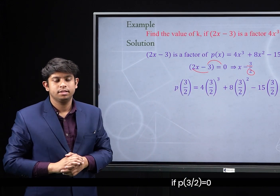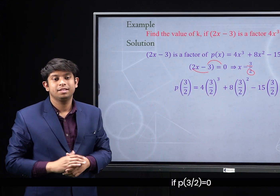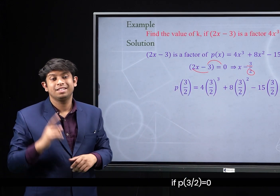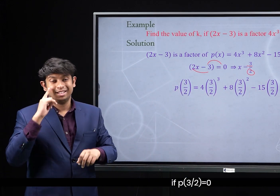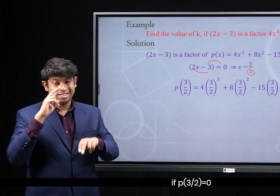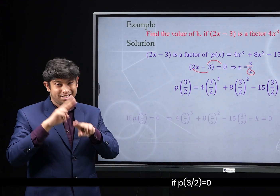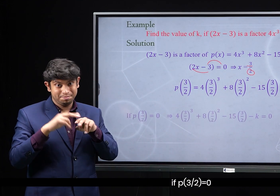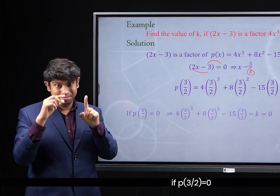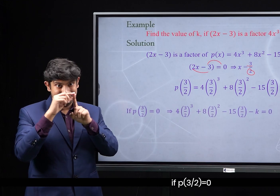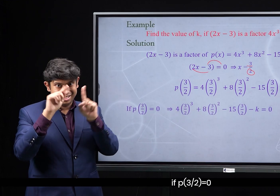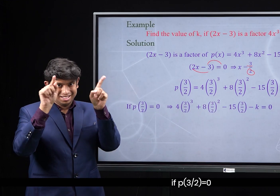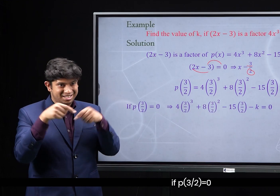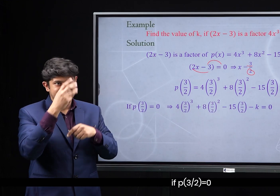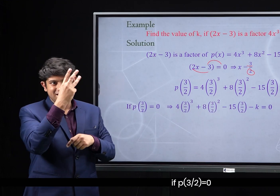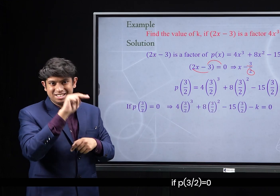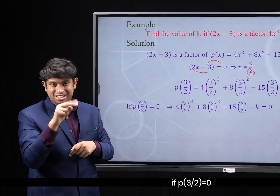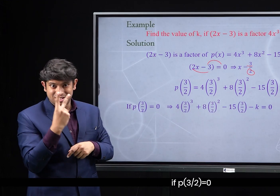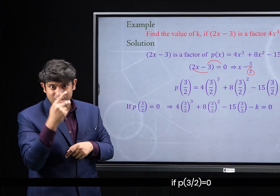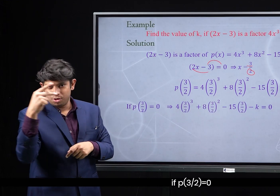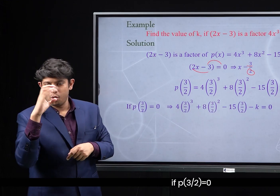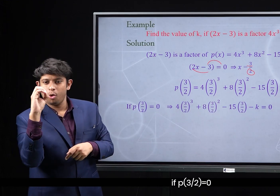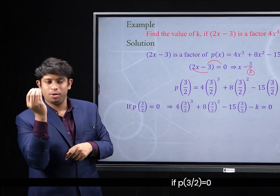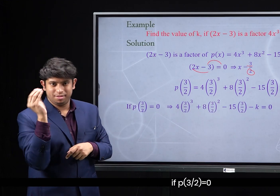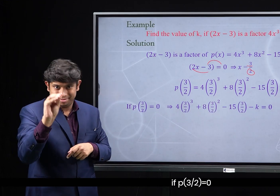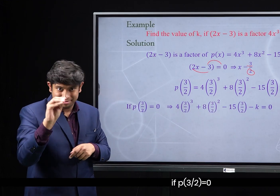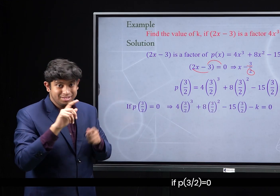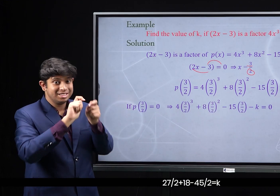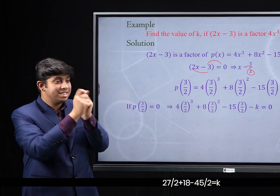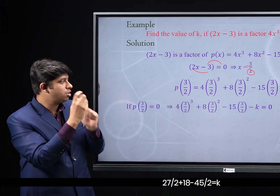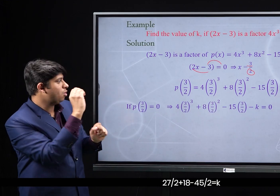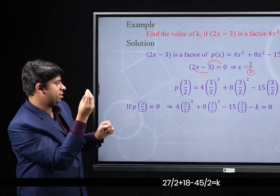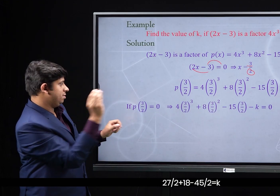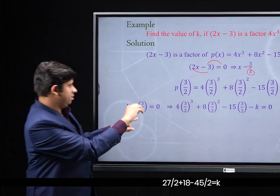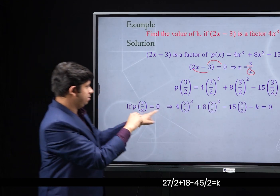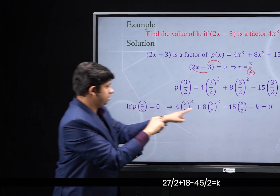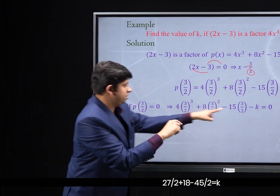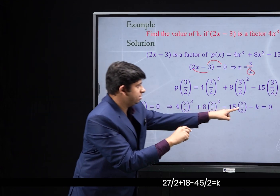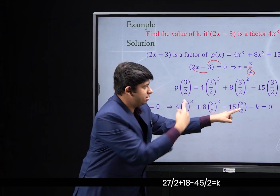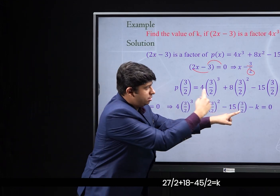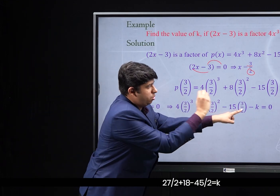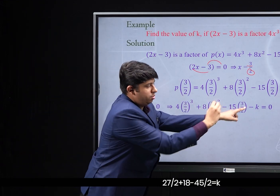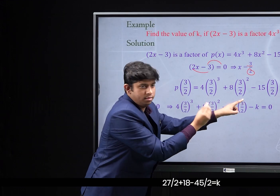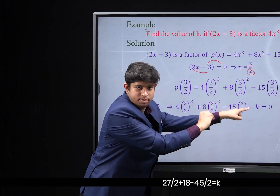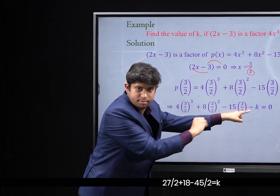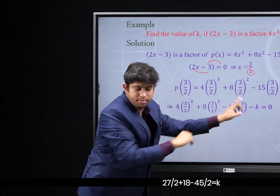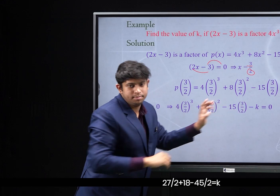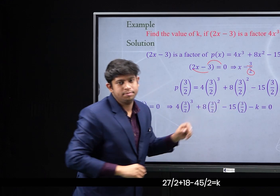p வட்ட அடைப்புக்குறிக்குள் 3 கீழ்க்கோடு 2 ஈடு 0. 27 கீழ்க்கோடு 2 கூட்டல் 18